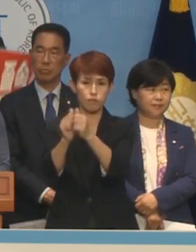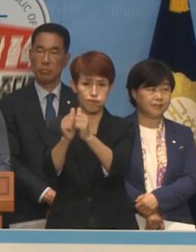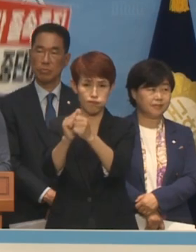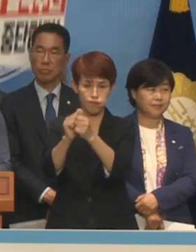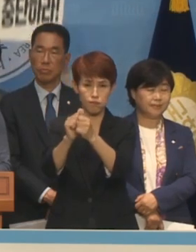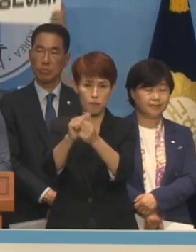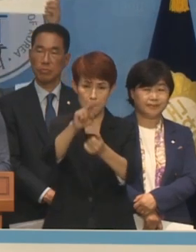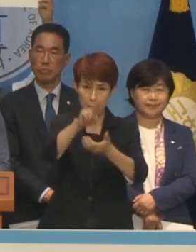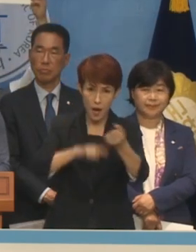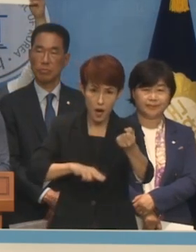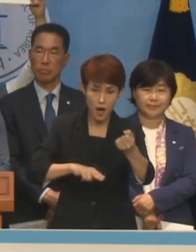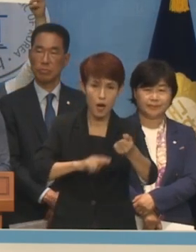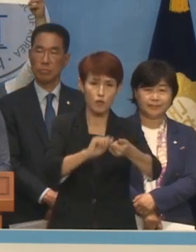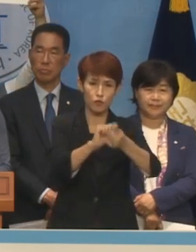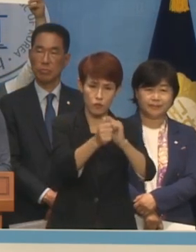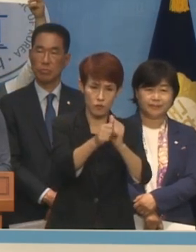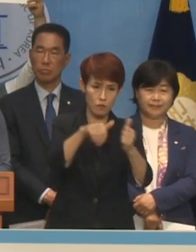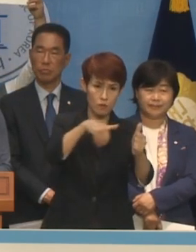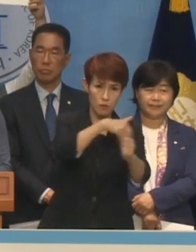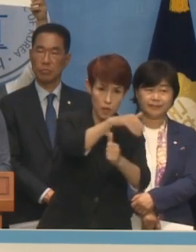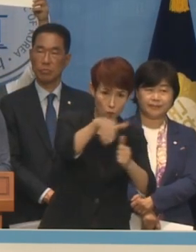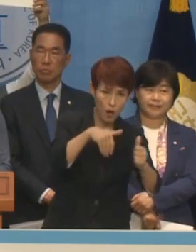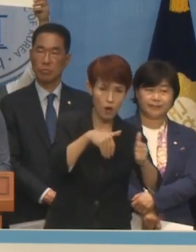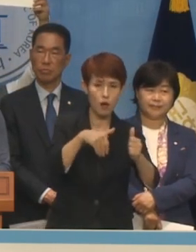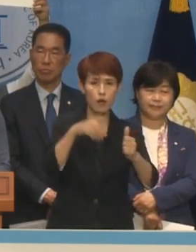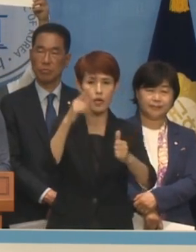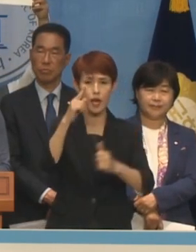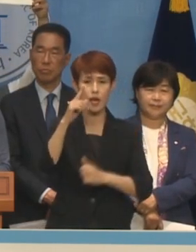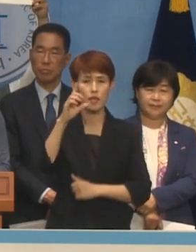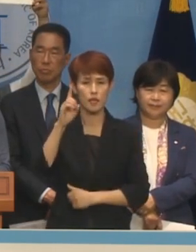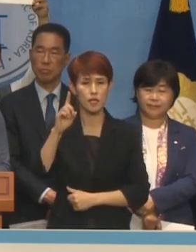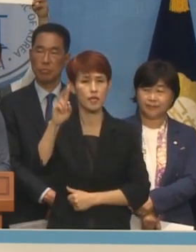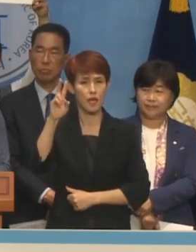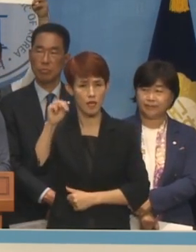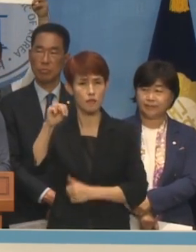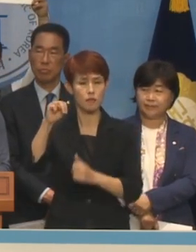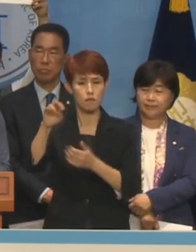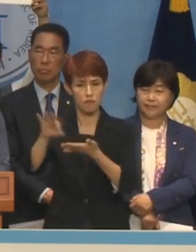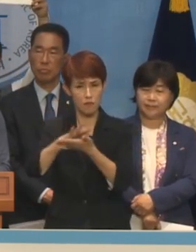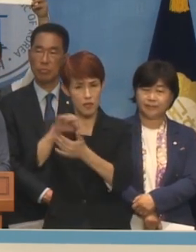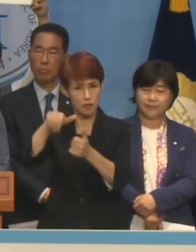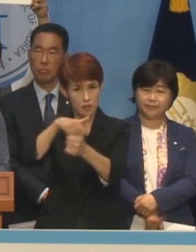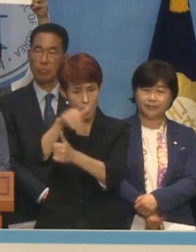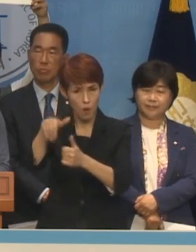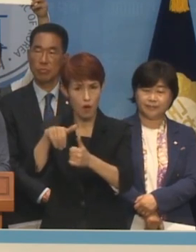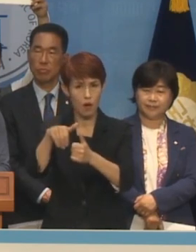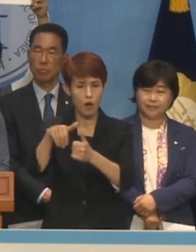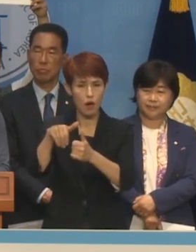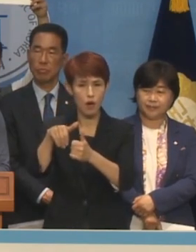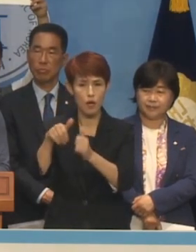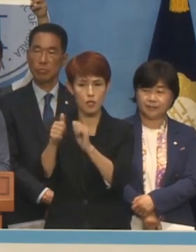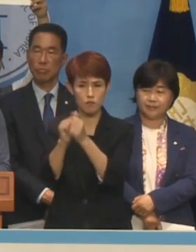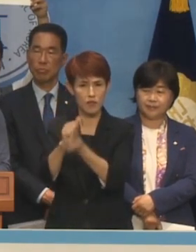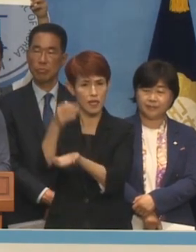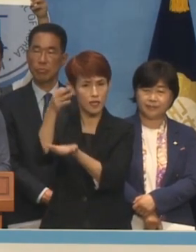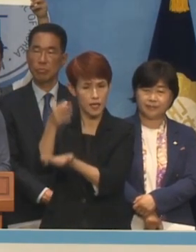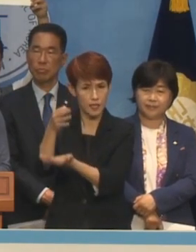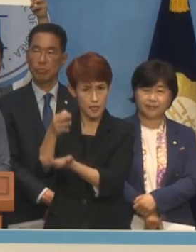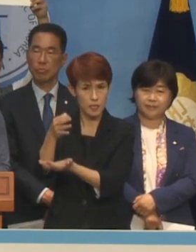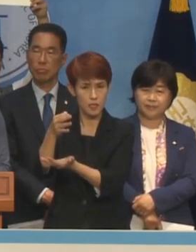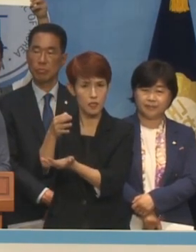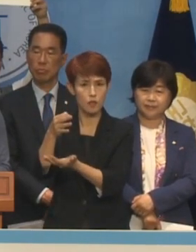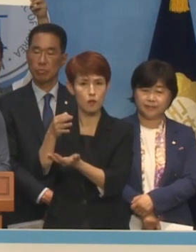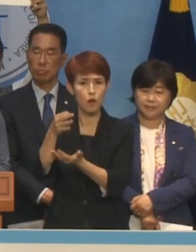매각은 주식시장 상황, 한전 KDN의 재무 상태, 한전 KDN 지분의 가치,